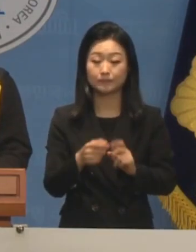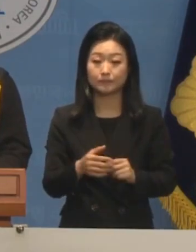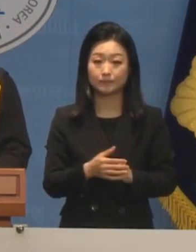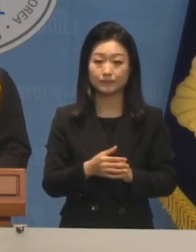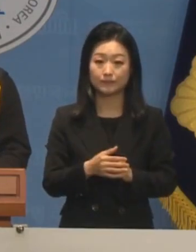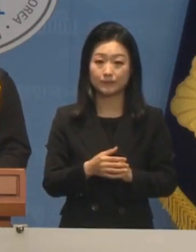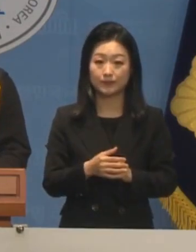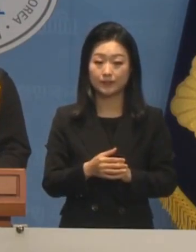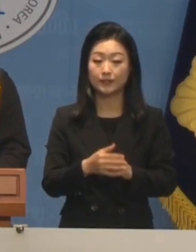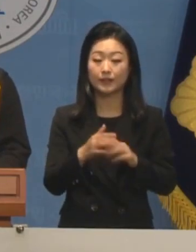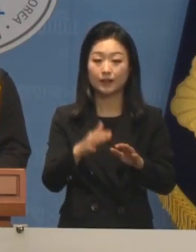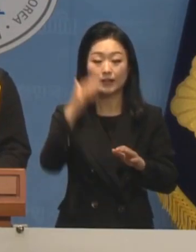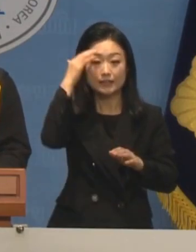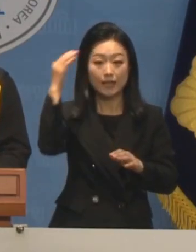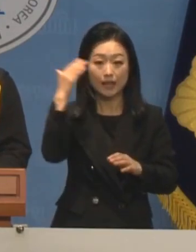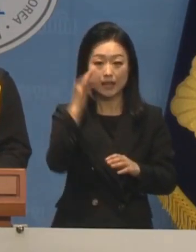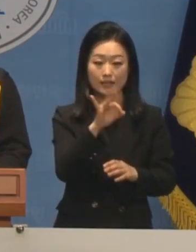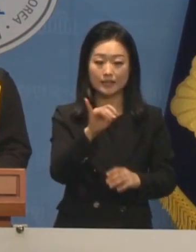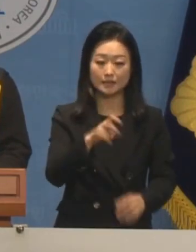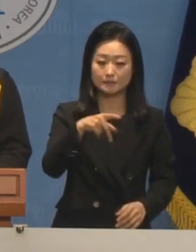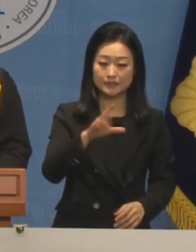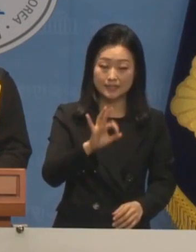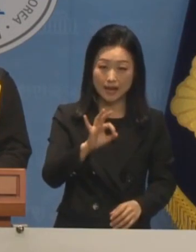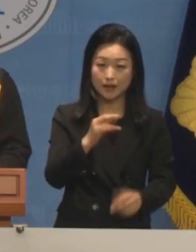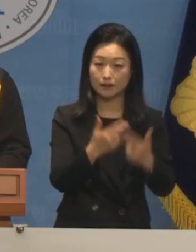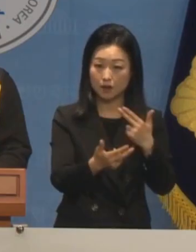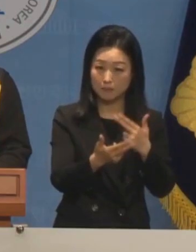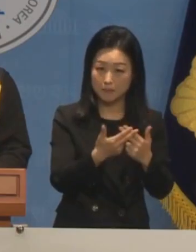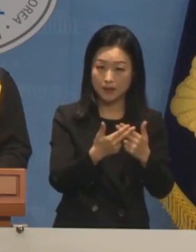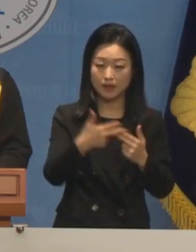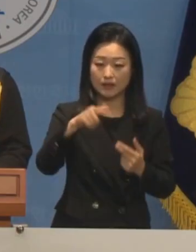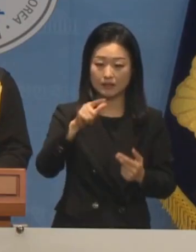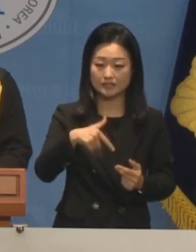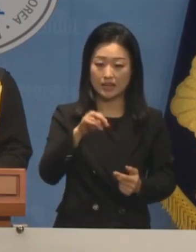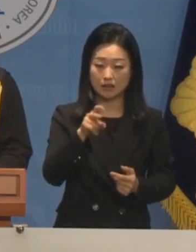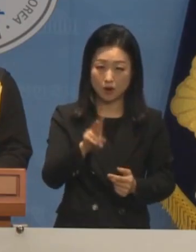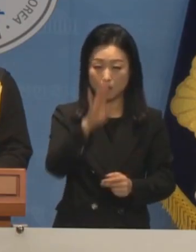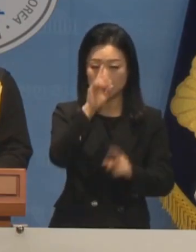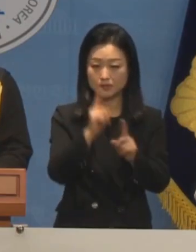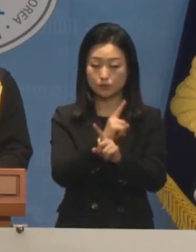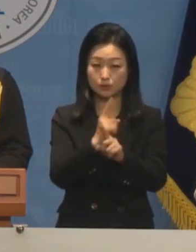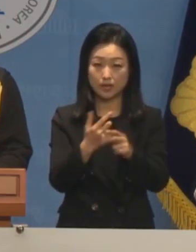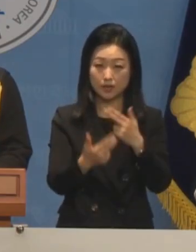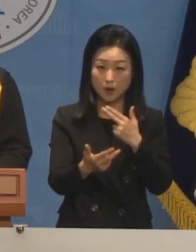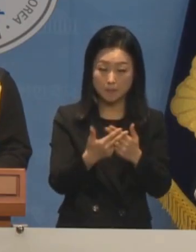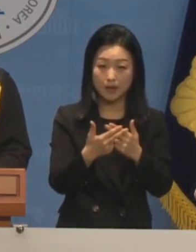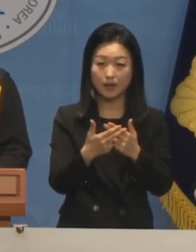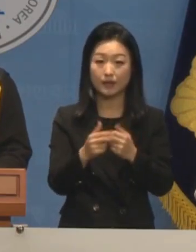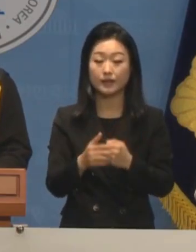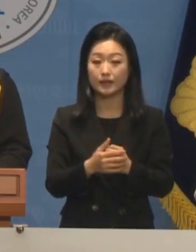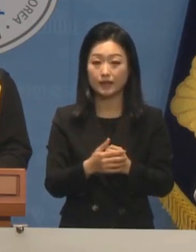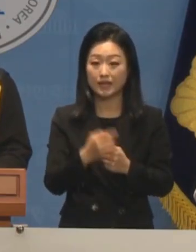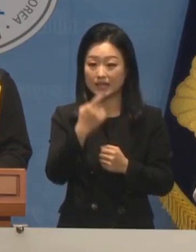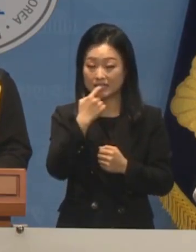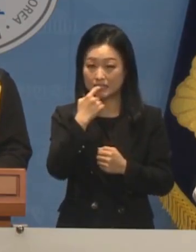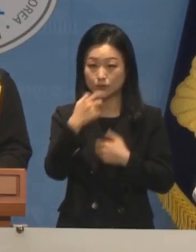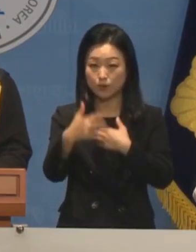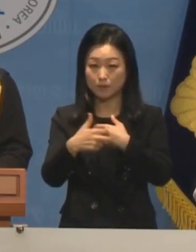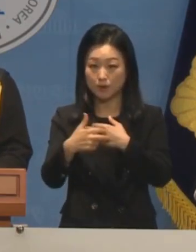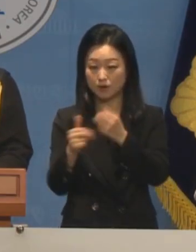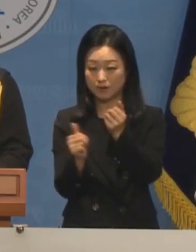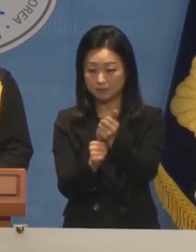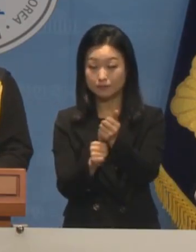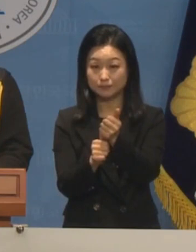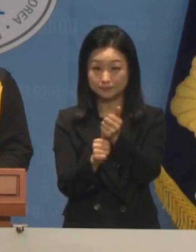협회 대한임상병리사 협회 대한 자업 치료사 협회 대한 치하 위생사 협회 공동 주최로 진행됩니다